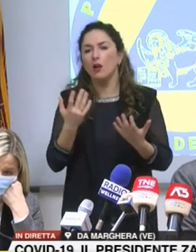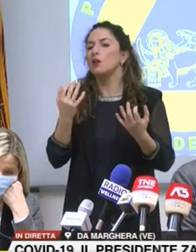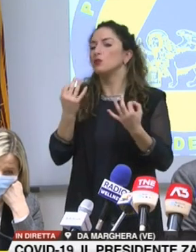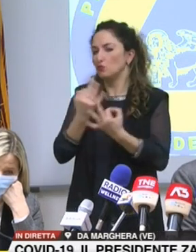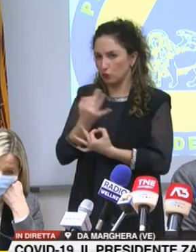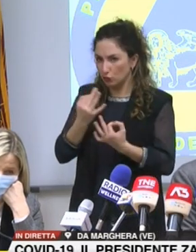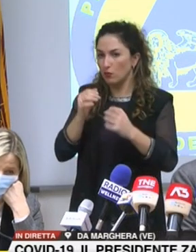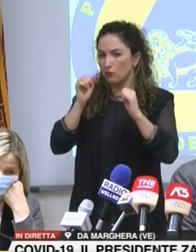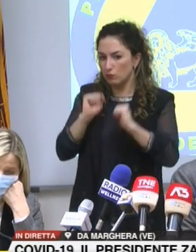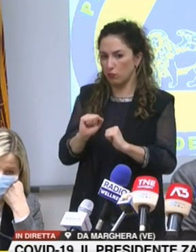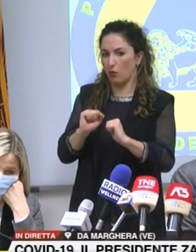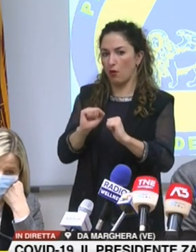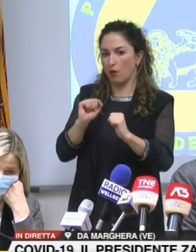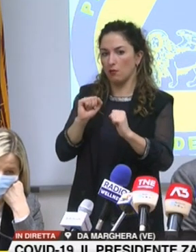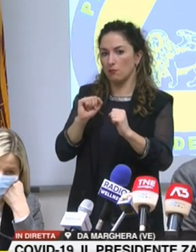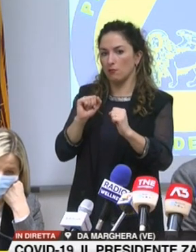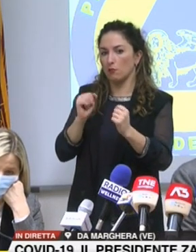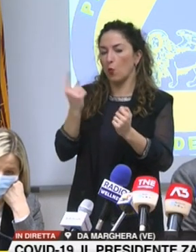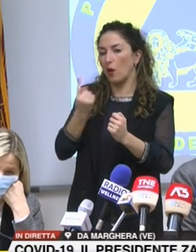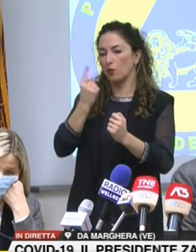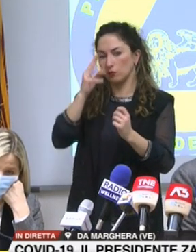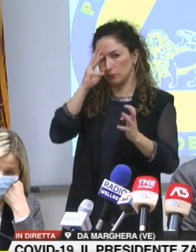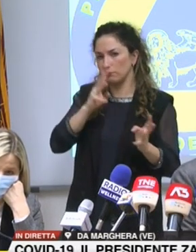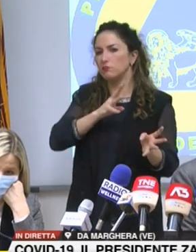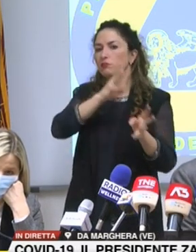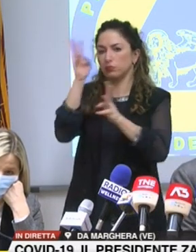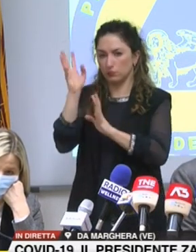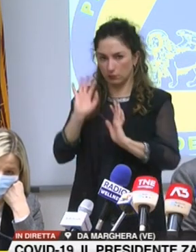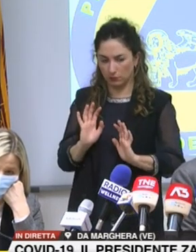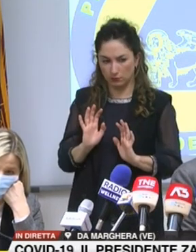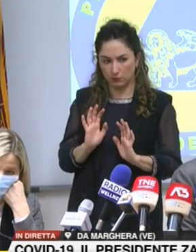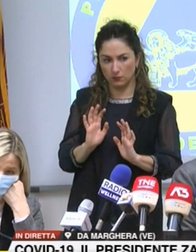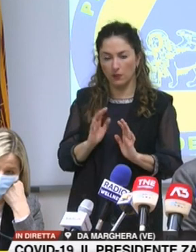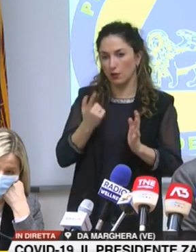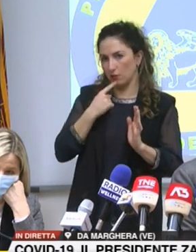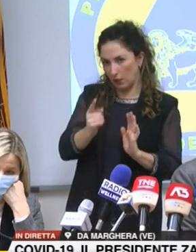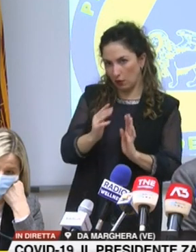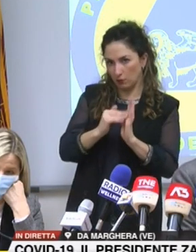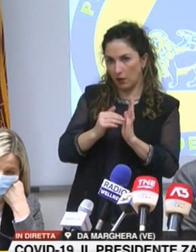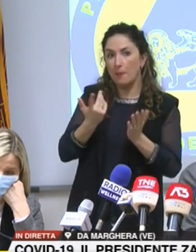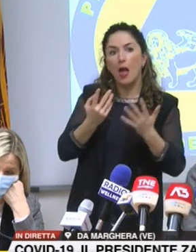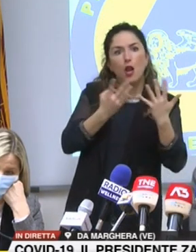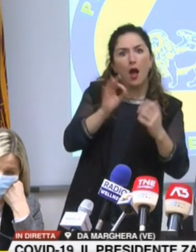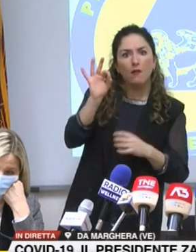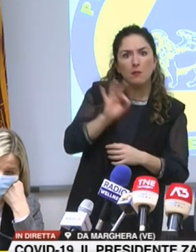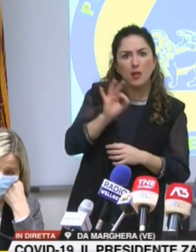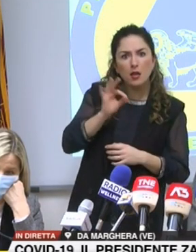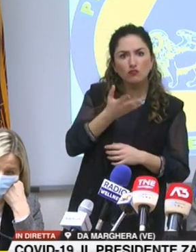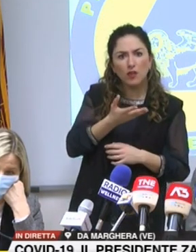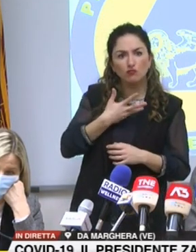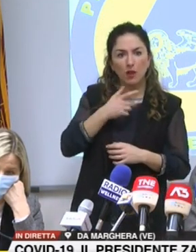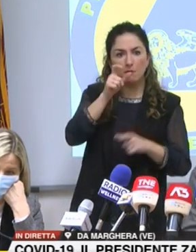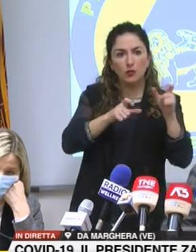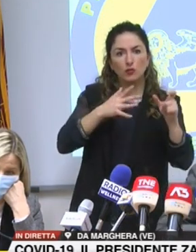possono essere letti in maniera distorta, ve lo dico per prudenza, da qualcuno che può dire ma 9% come fanno ad avere dei